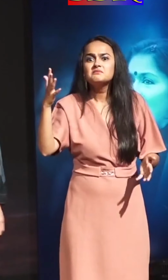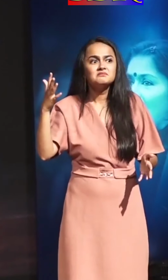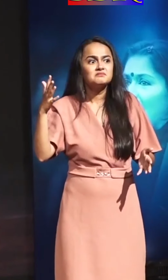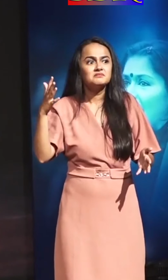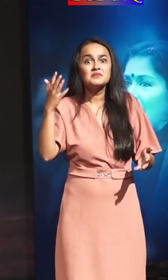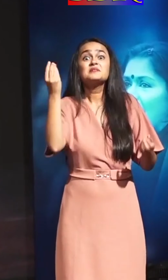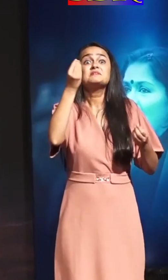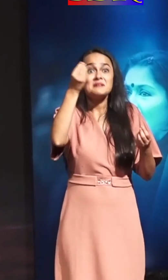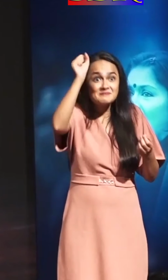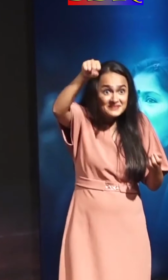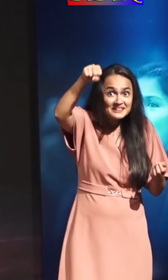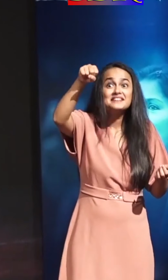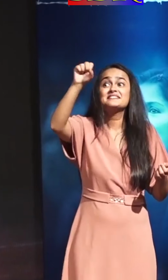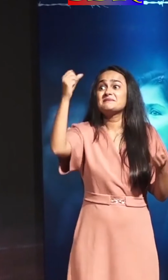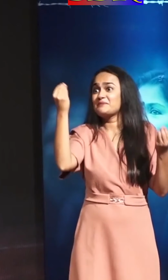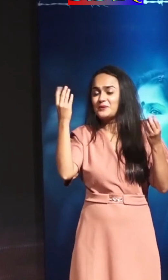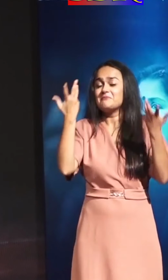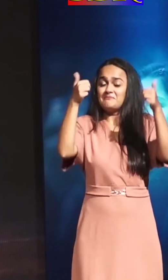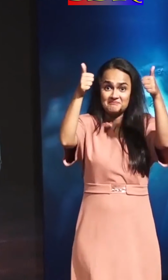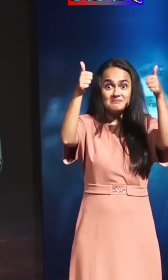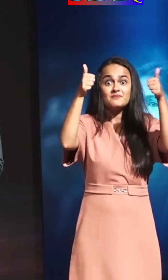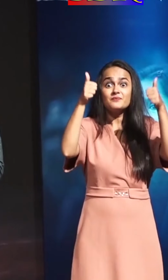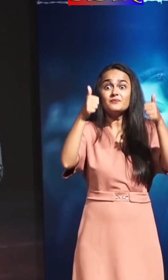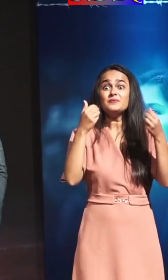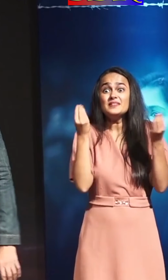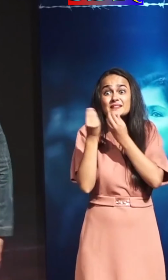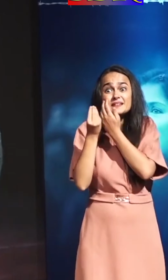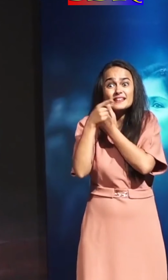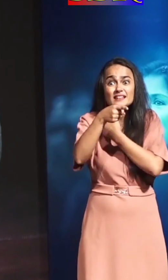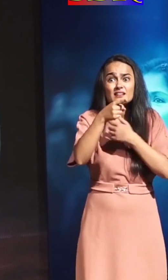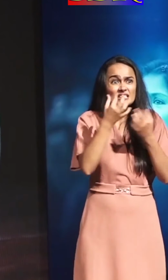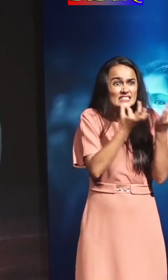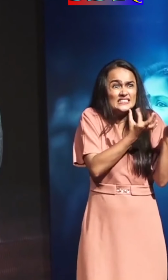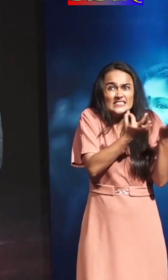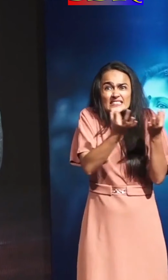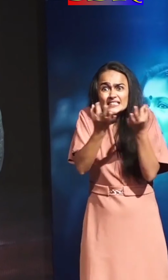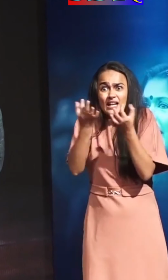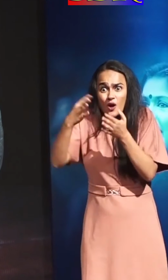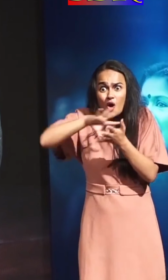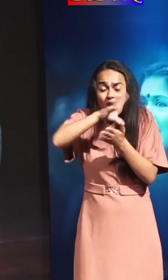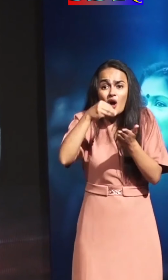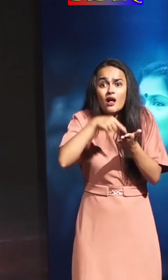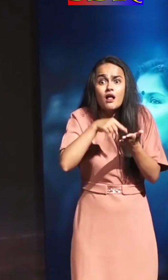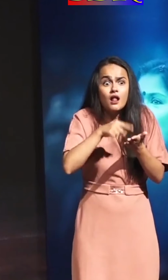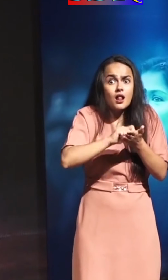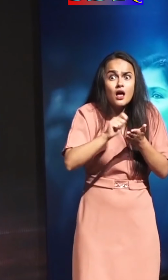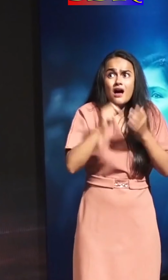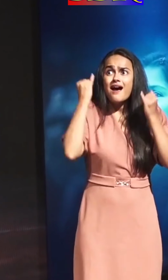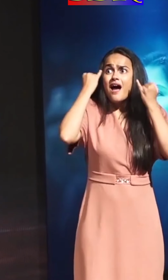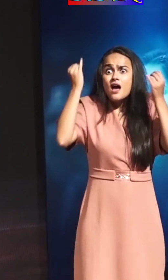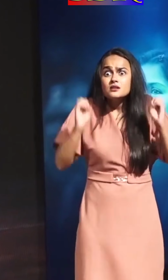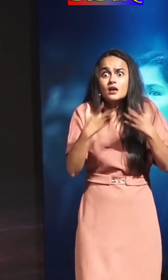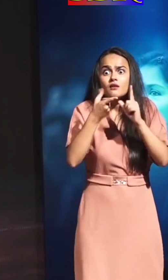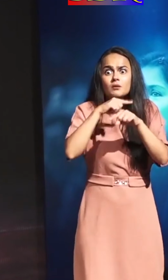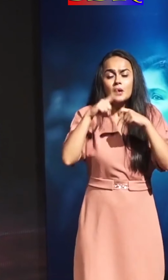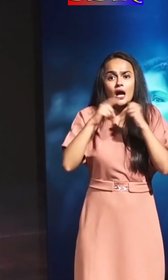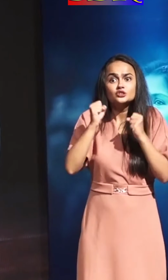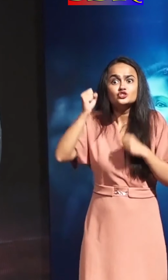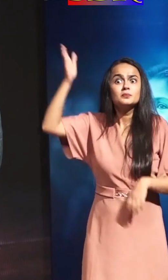है तो यस ग्रेड और चीज ग्रेट थिंग्स वर्क कटलेट इन कश्मीर